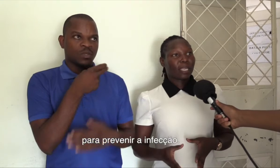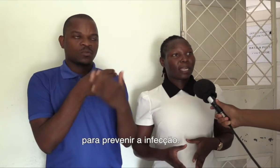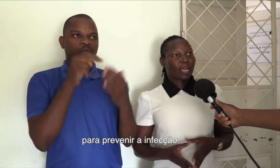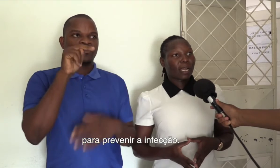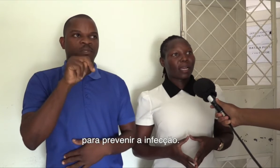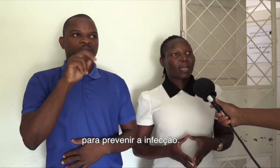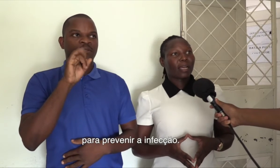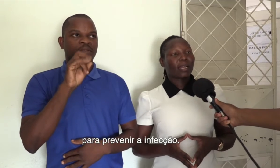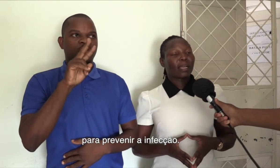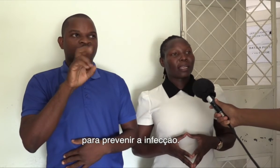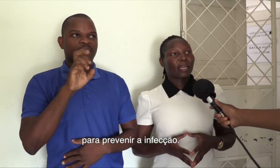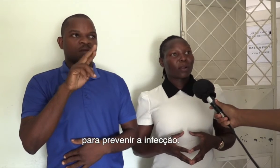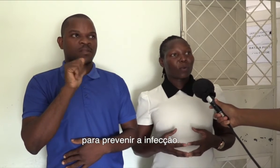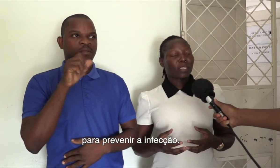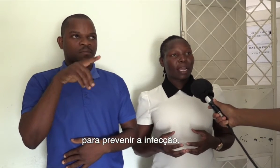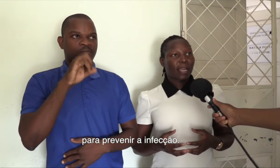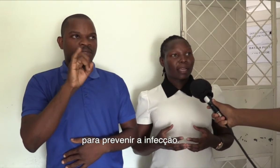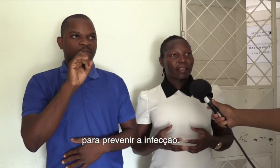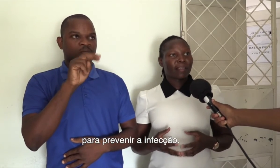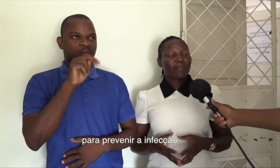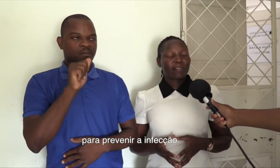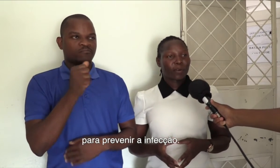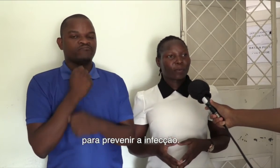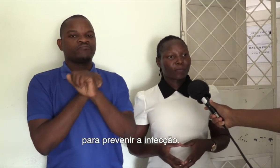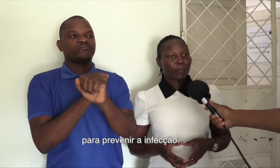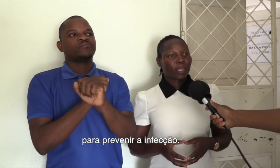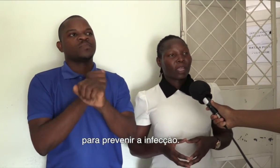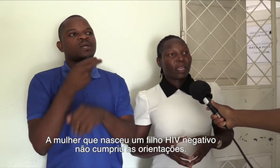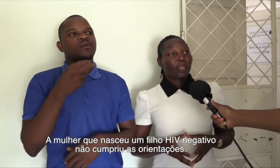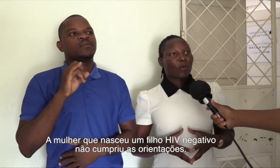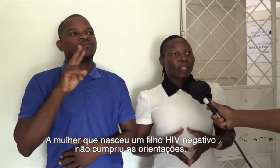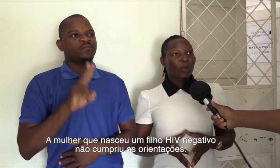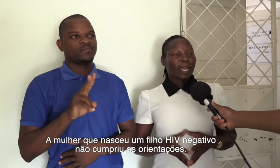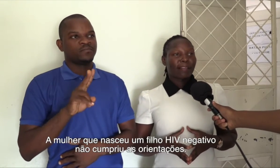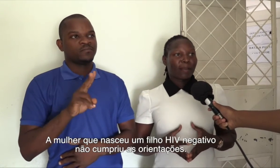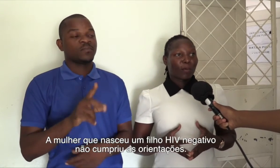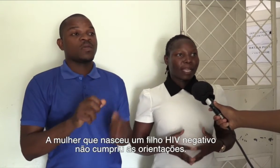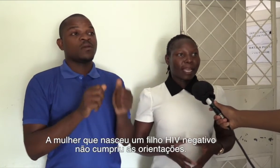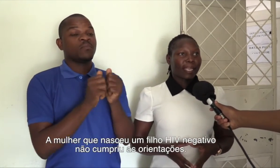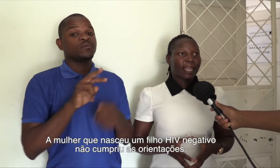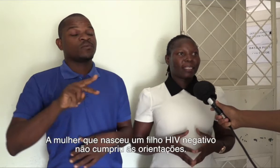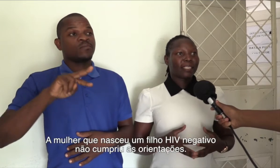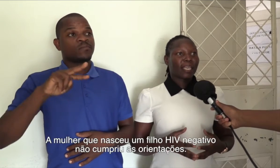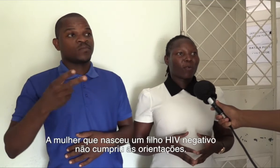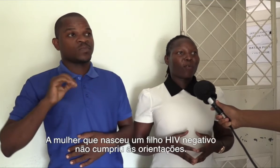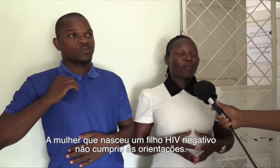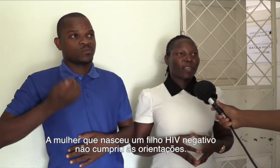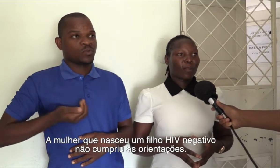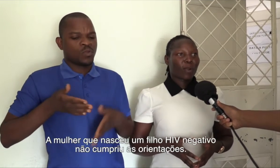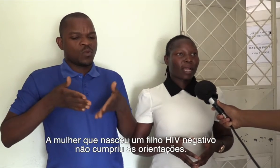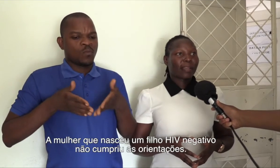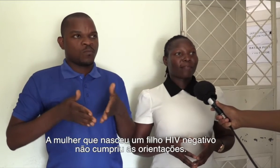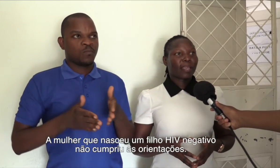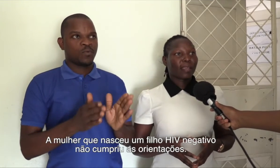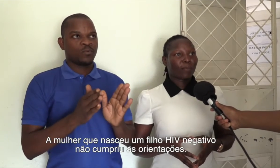prevenir contra essa infecção. E quanto a essa mulher que nasceu um